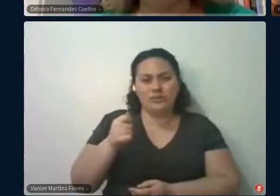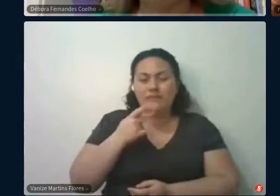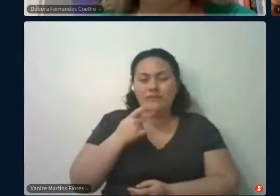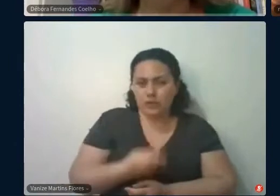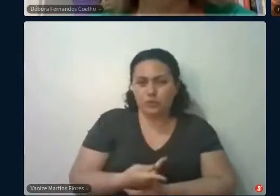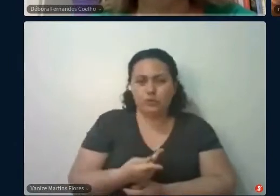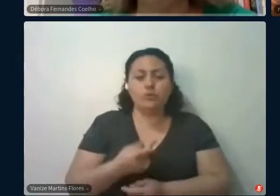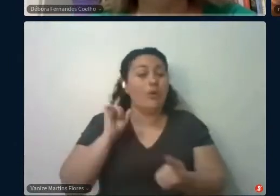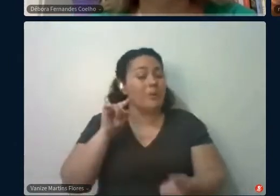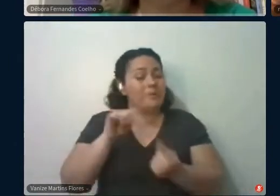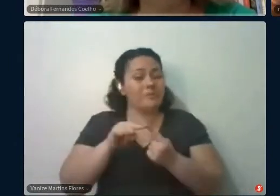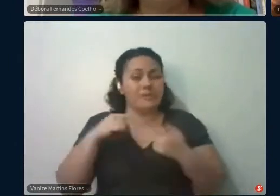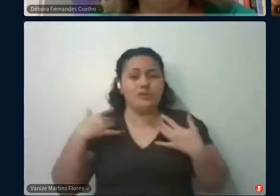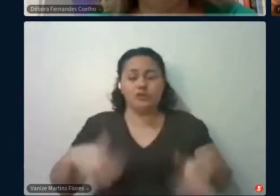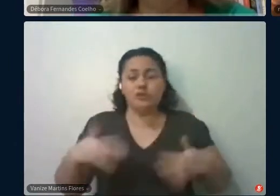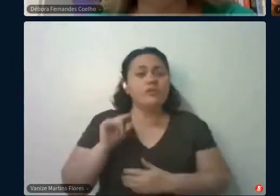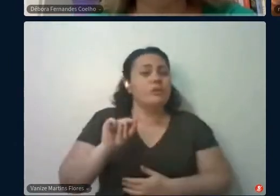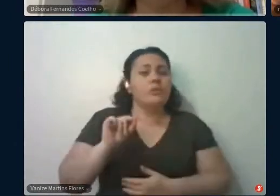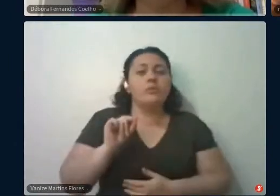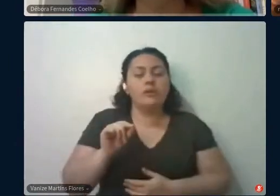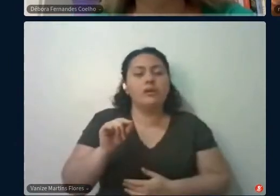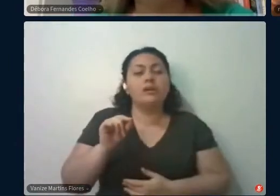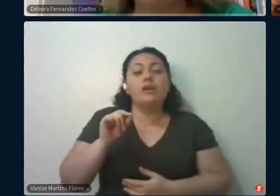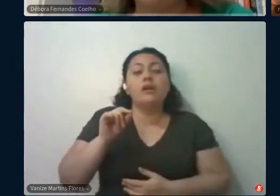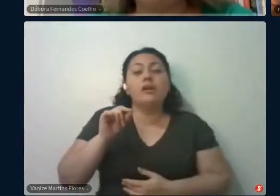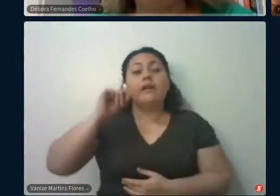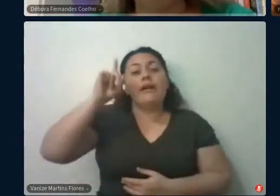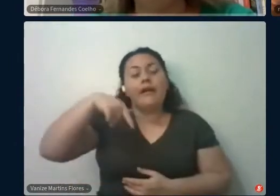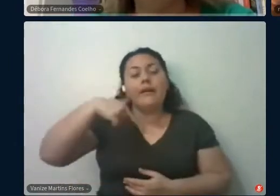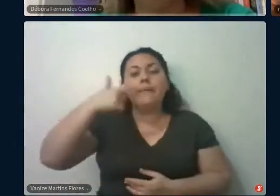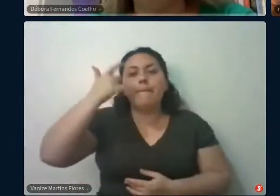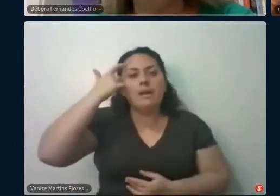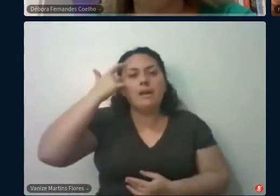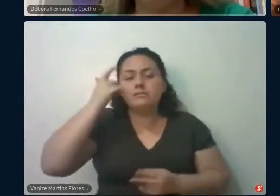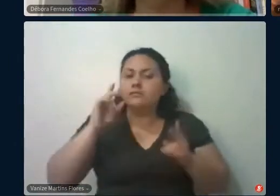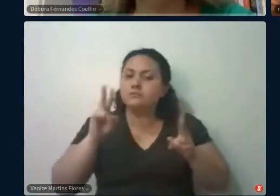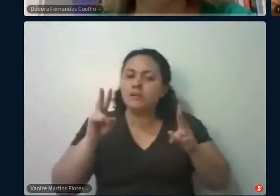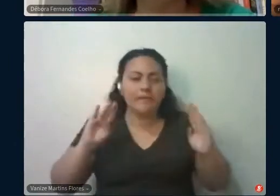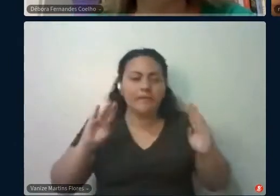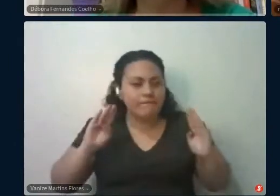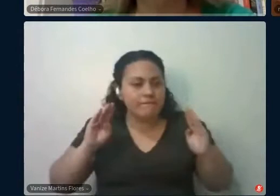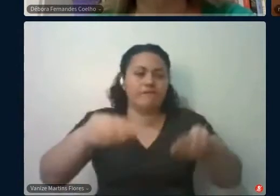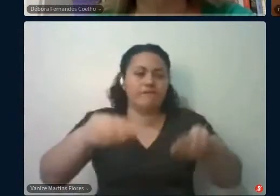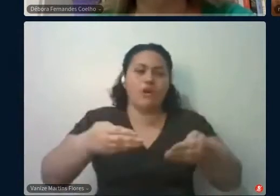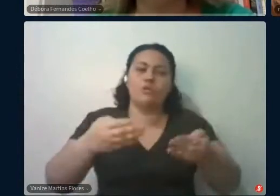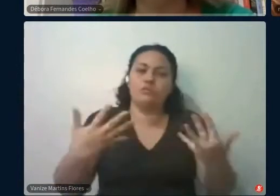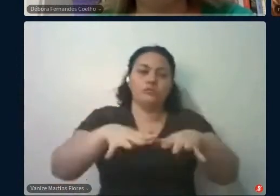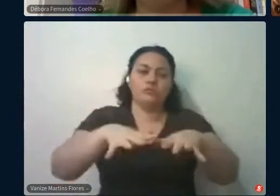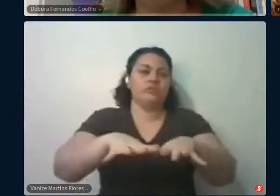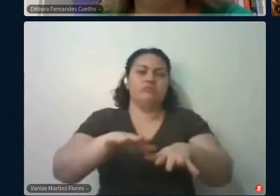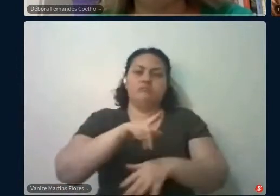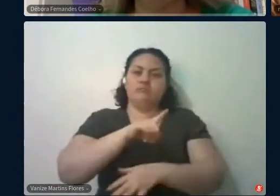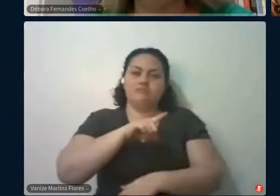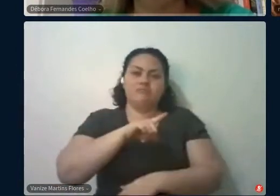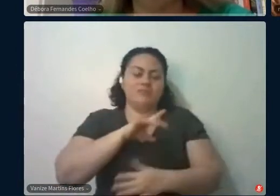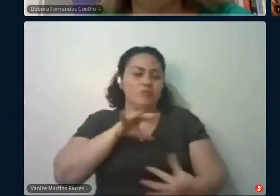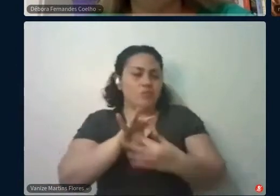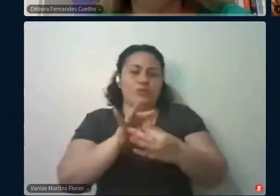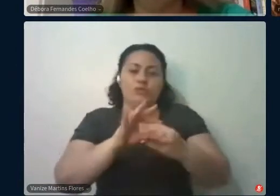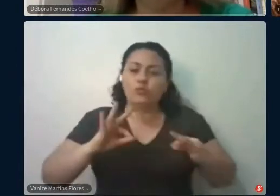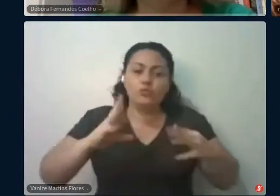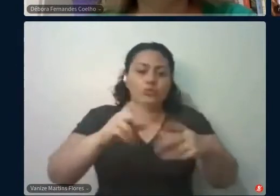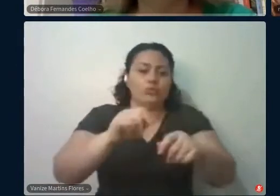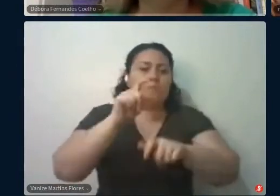é pensar todas as ações integradas para a inclusão, para que todas as pessoas tenham acesso e